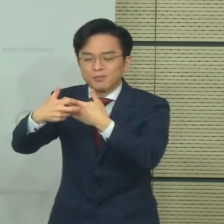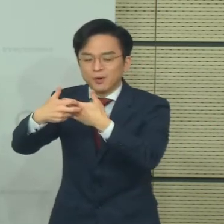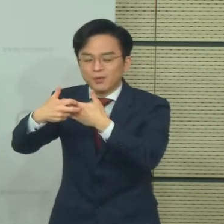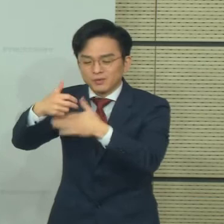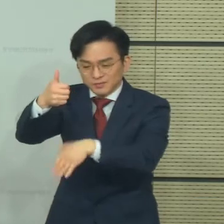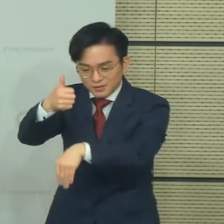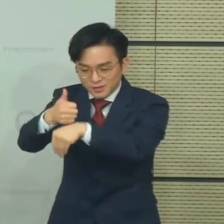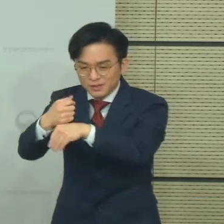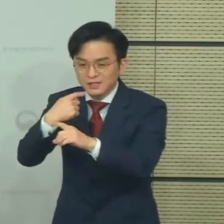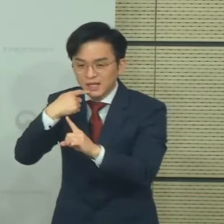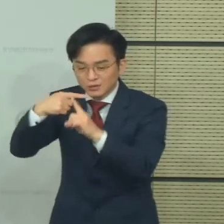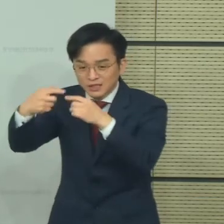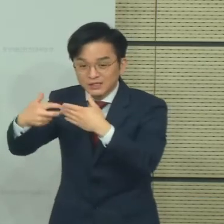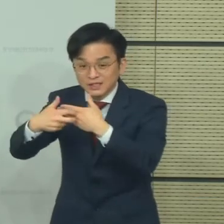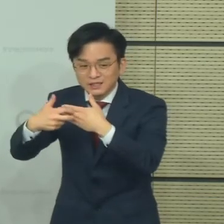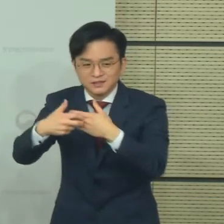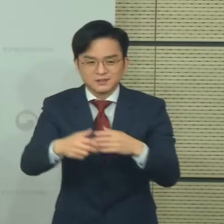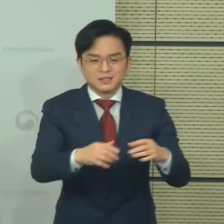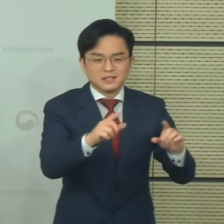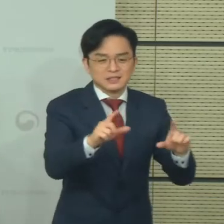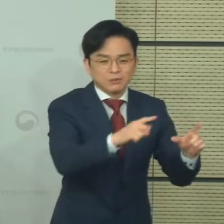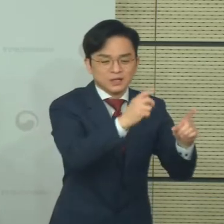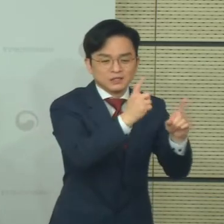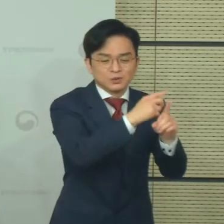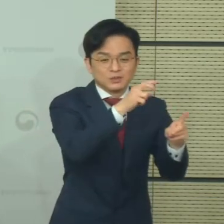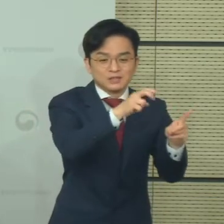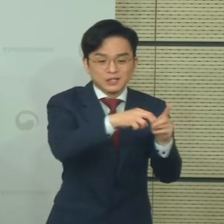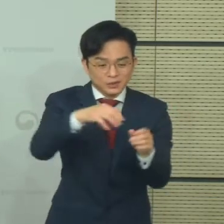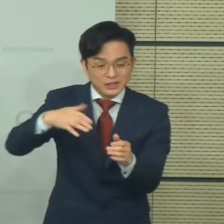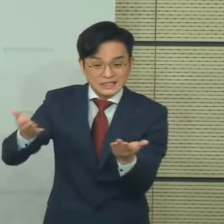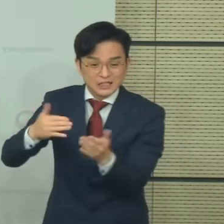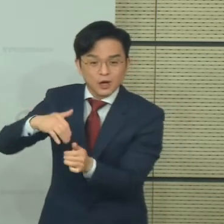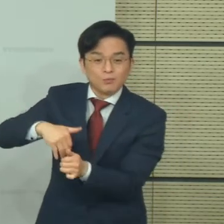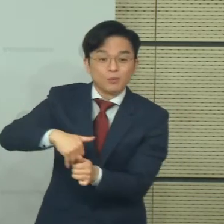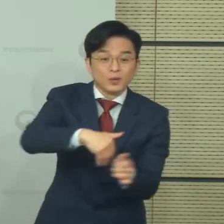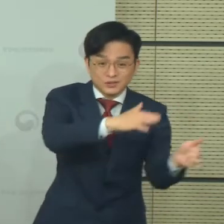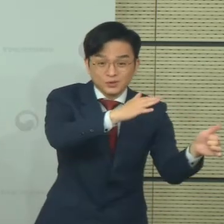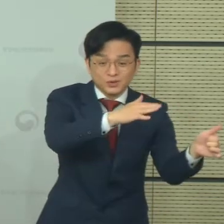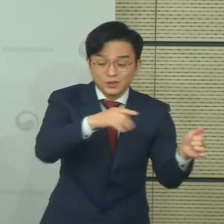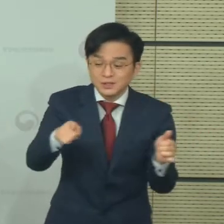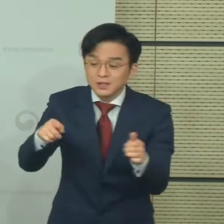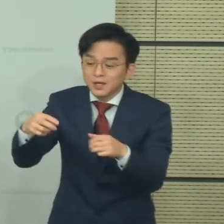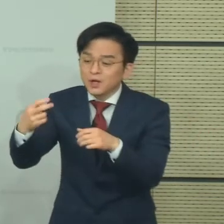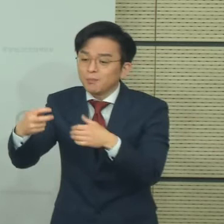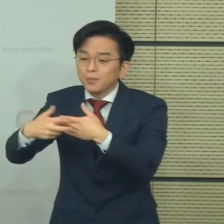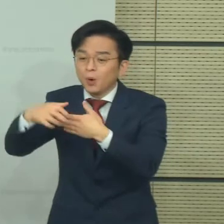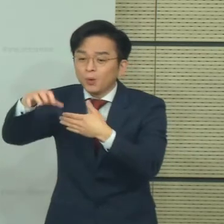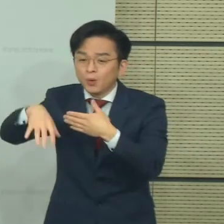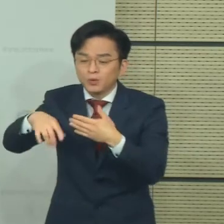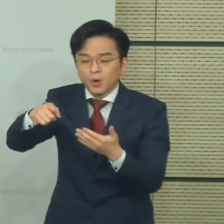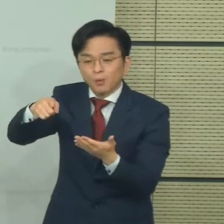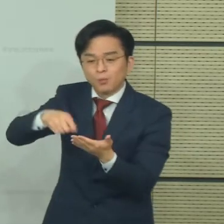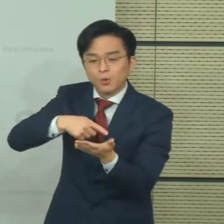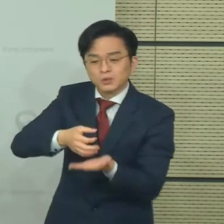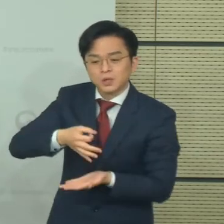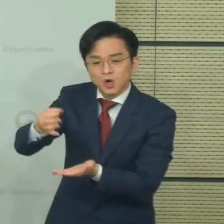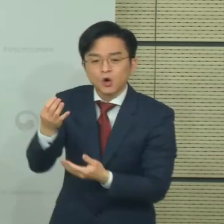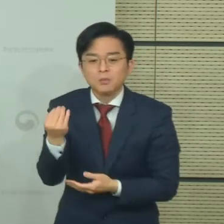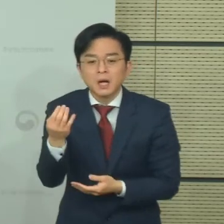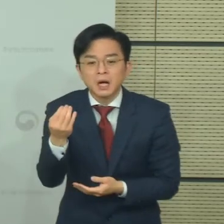숙가를 산정해 주는 내용이라고 들었는데 이에 대한 구체적인 설명 부탁드립니다. 네, 제가 뭐 여러